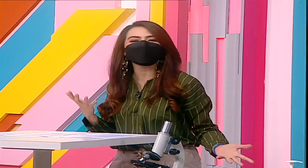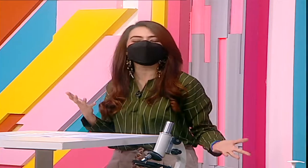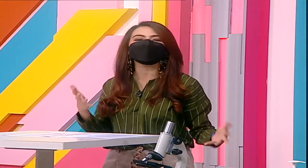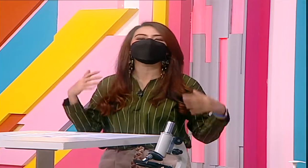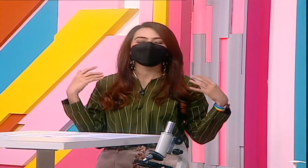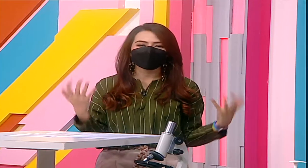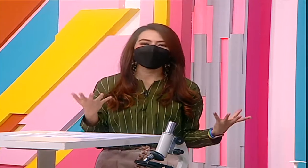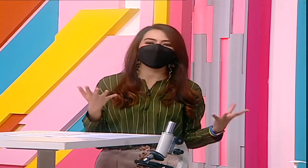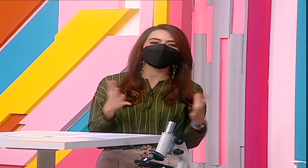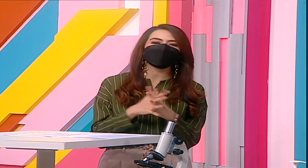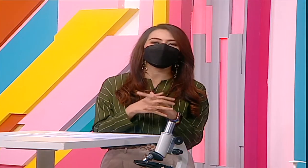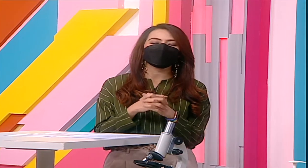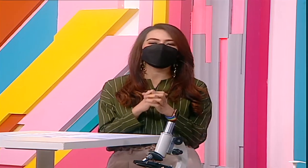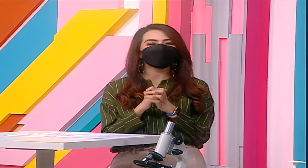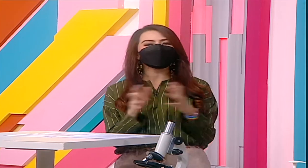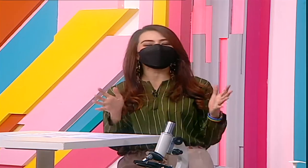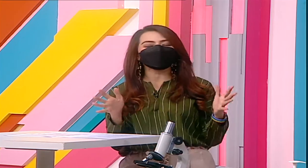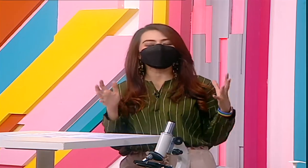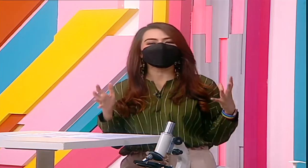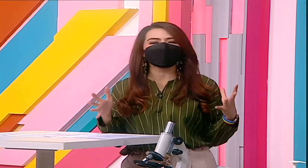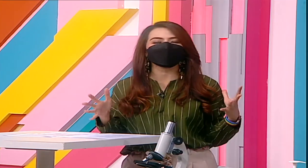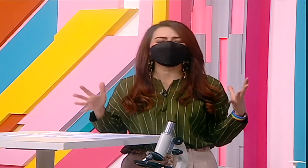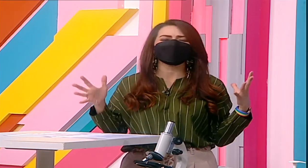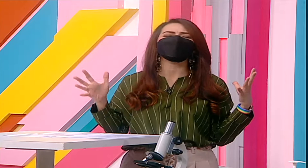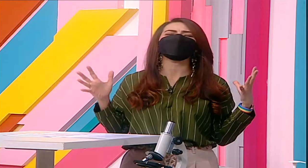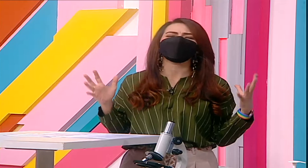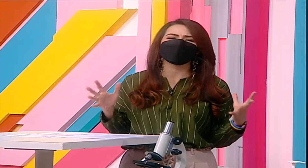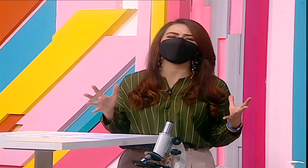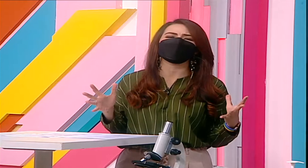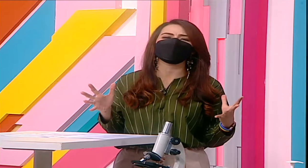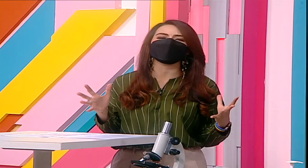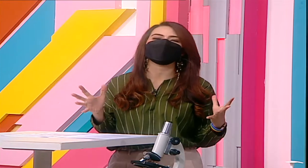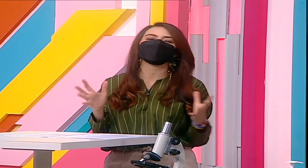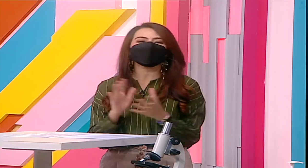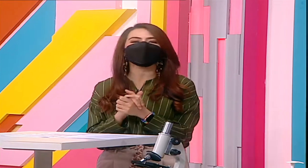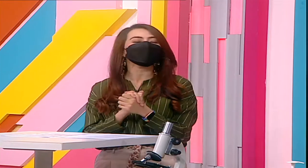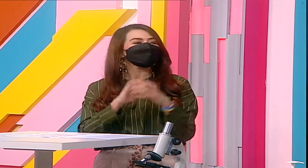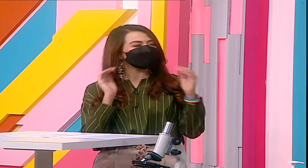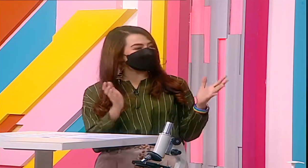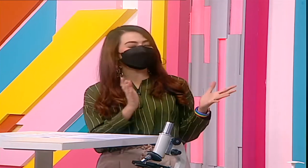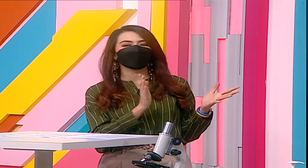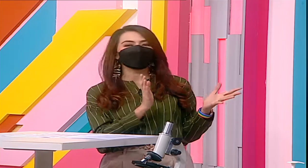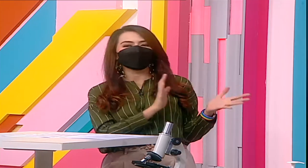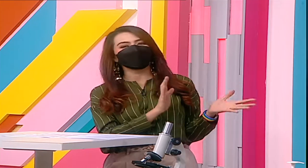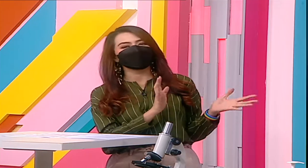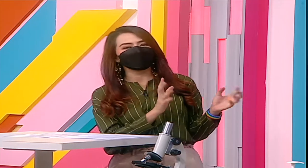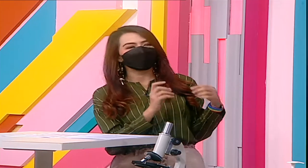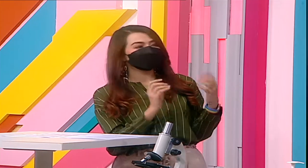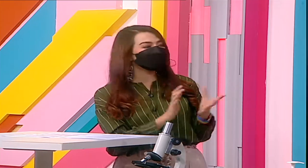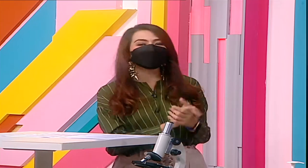kita belajar tentang mata pelajaran yang sangat menarik hari ini. Dan macam tadi adik-adik ada nampak ada dua orang